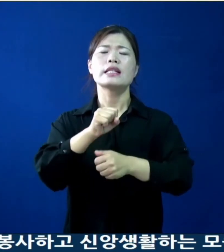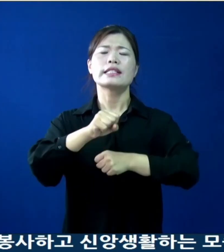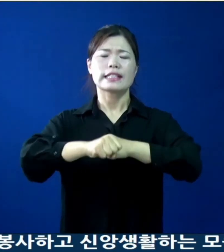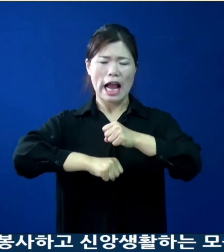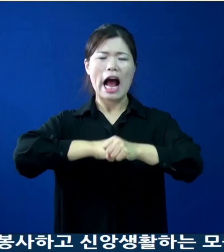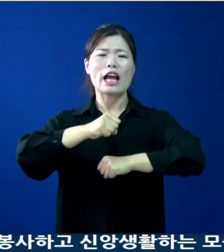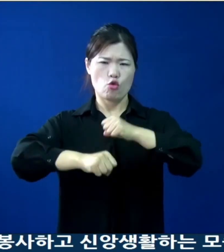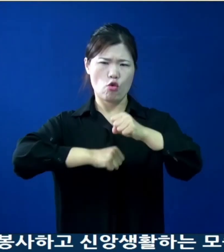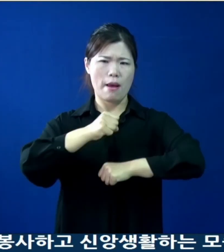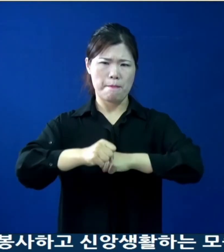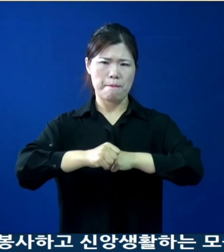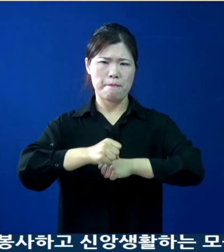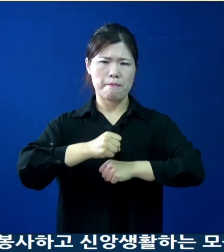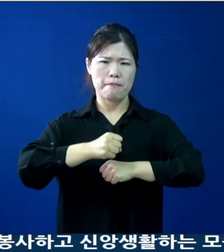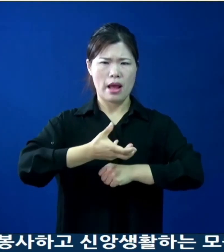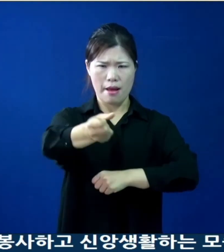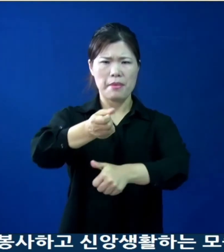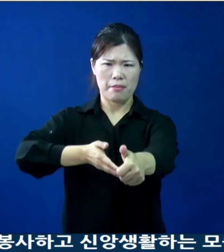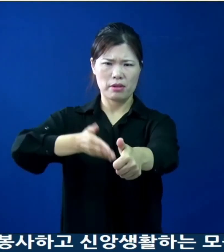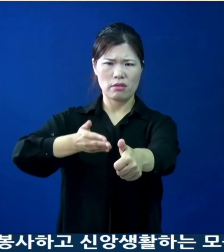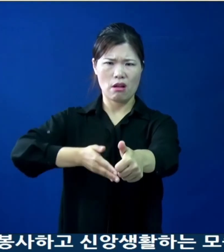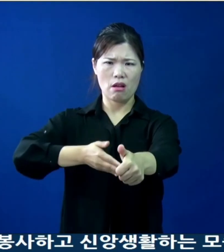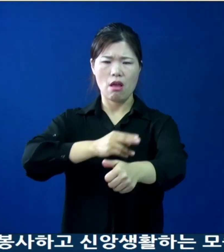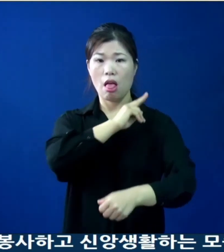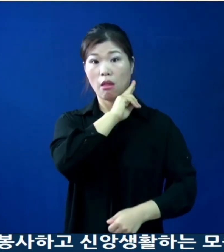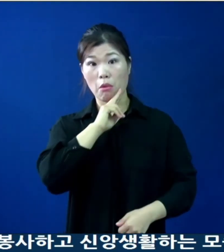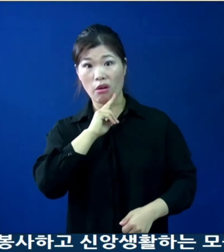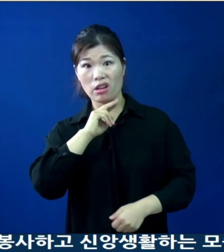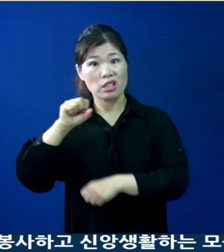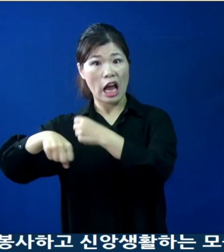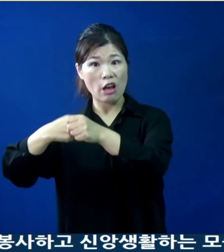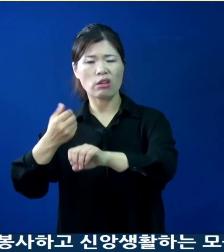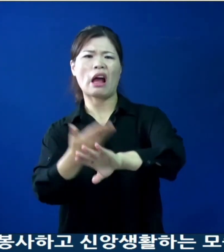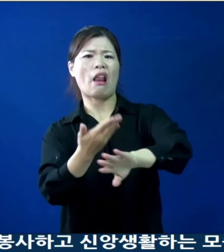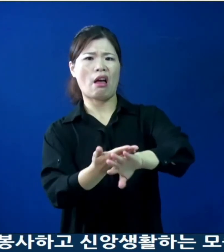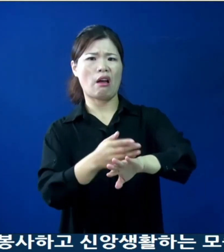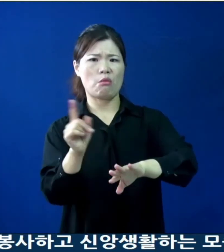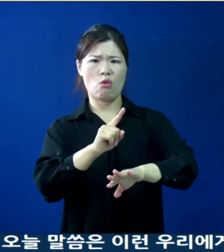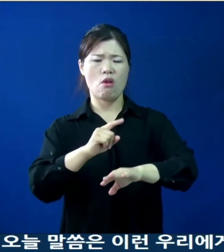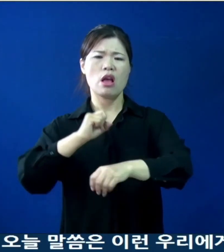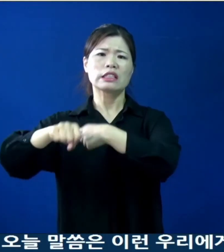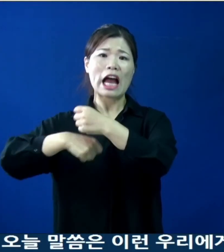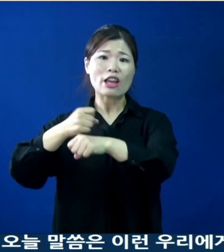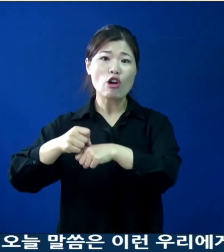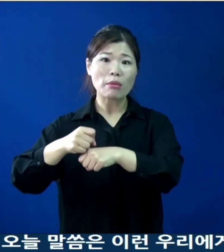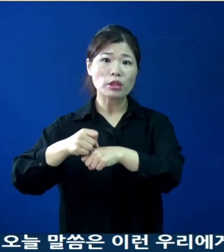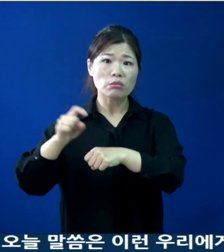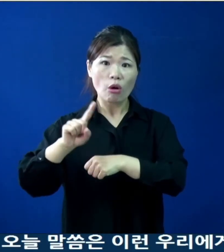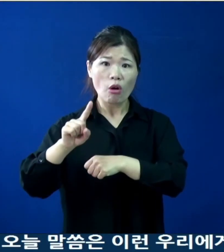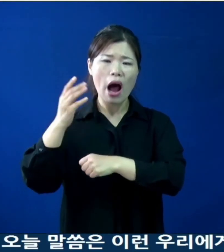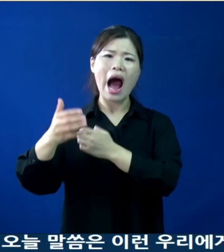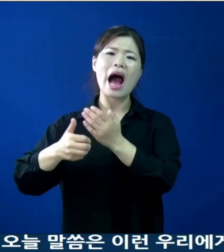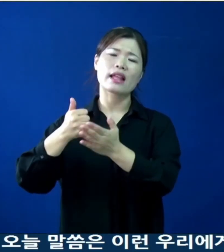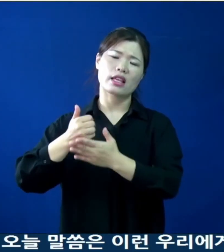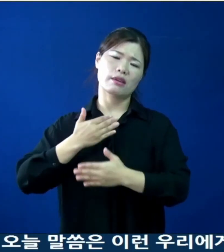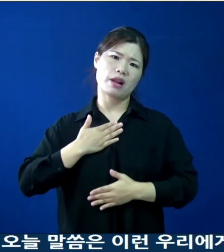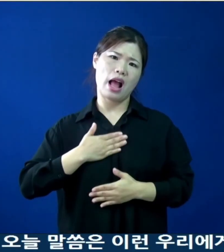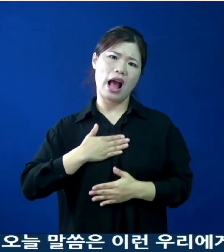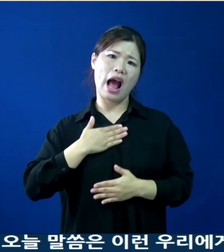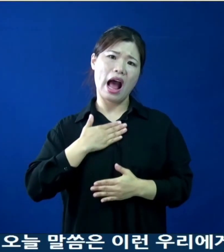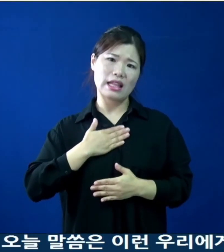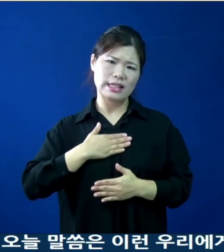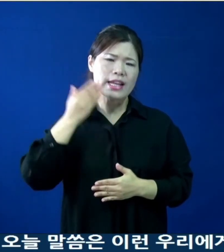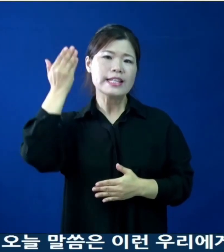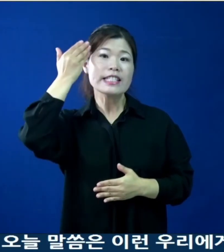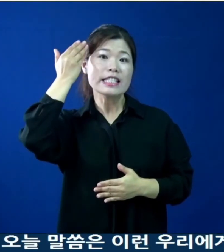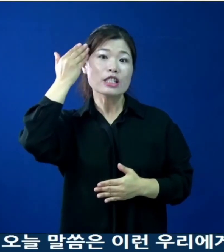자유함입니다. 편리함과 자유함은 다릅니다. 여러분, 자유함은 어디서 오냐면요, 하나님을 아는